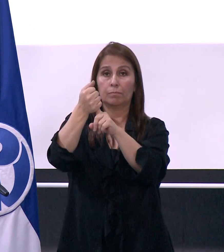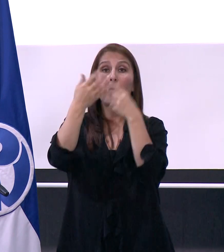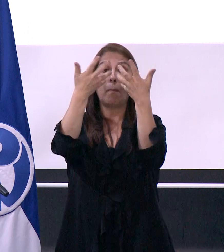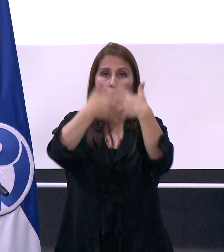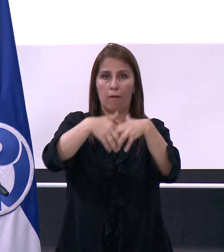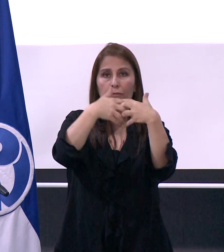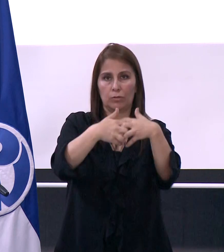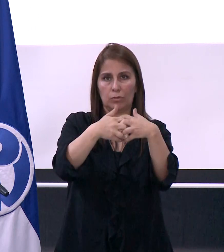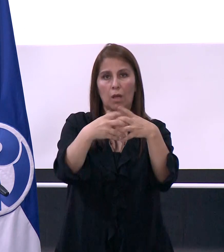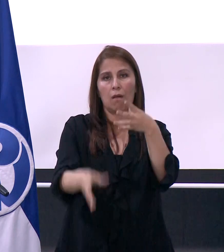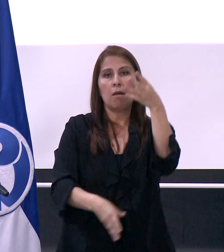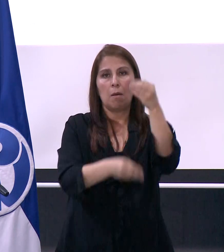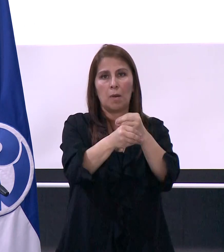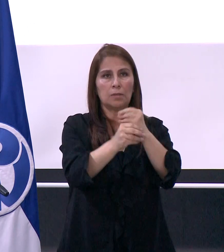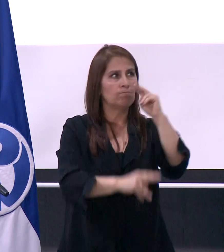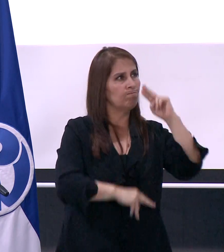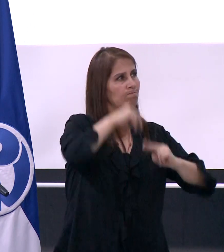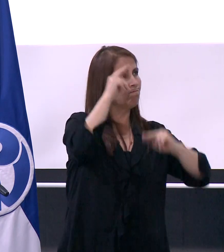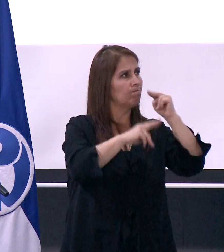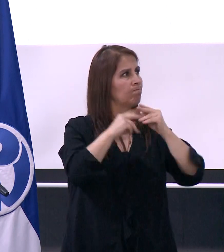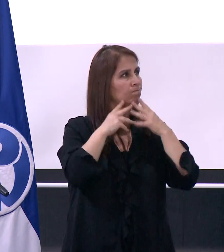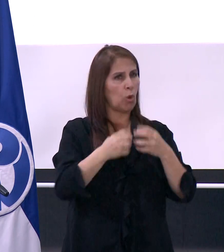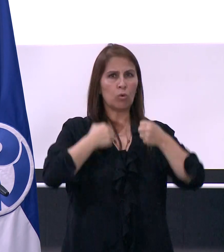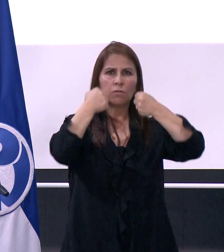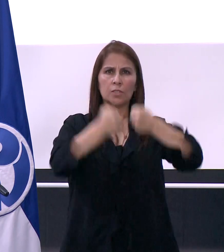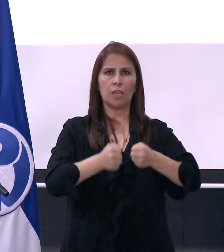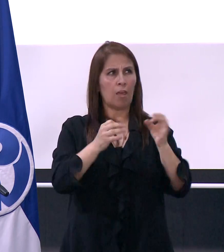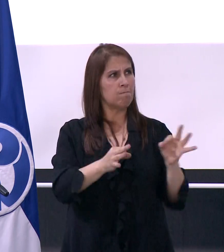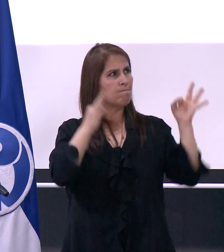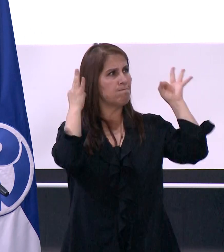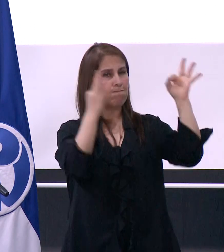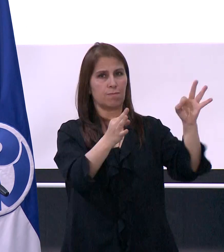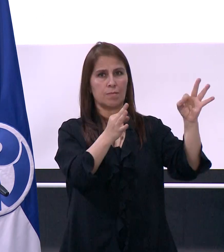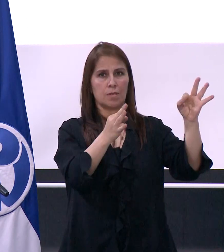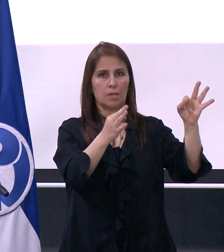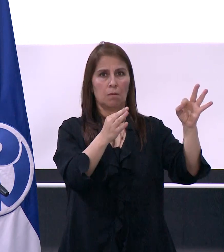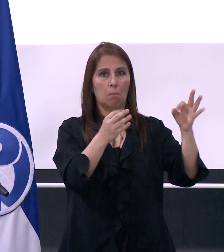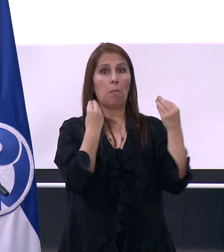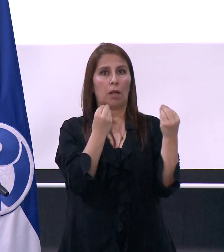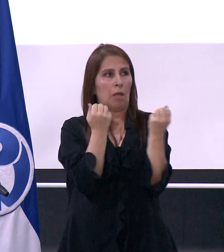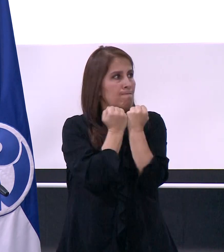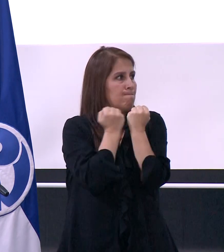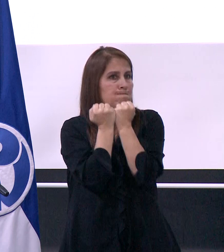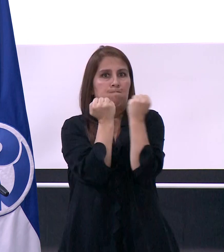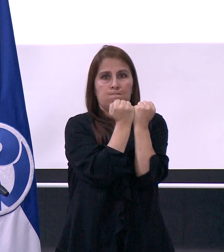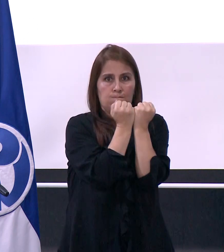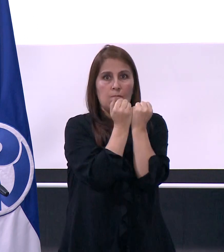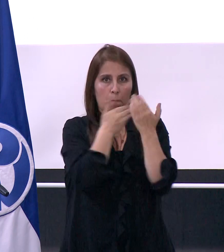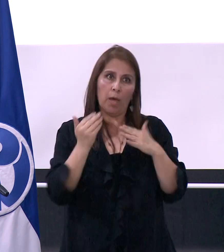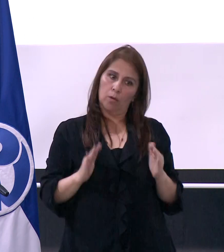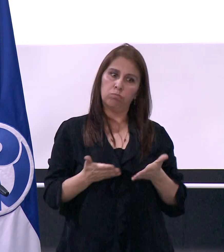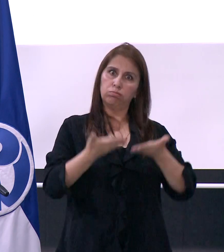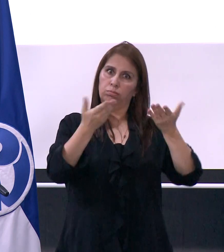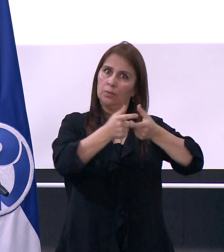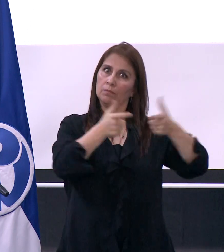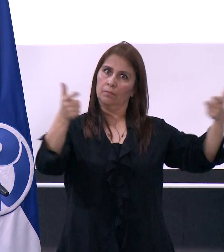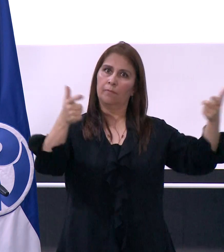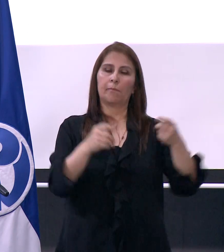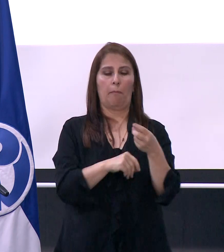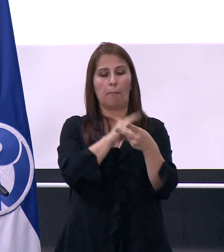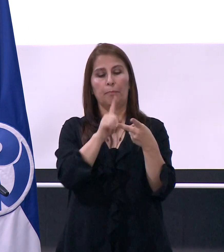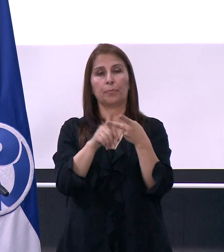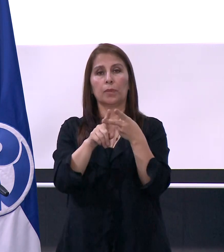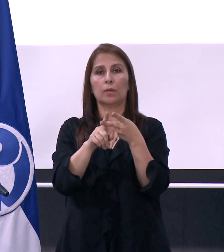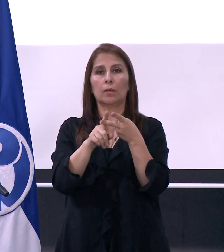necesario para construir una sede digna que nos permita superar el hacinamiento un presupuesto adecuado también significa la inversión